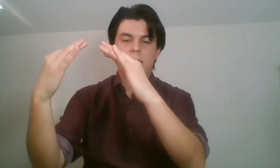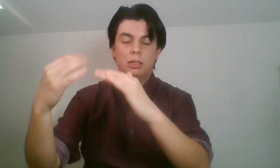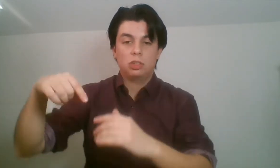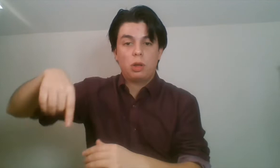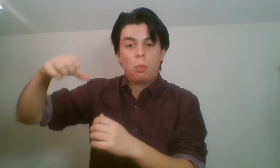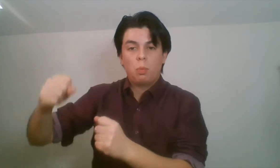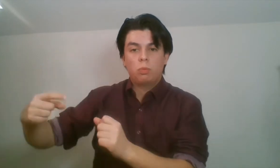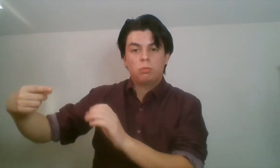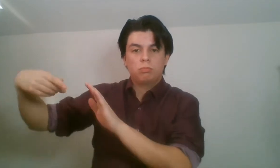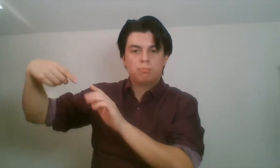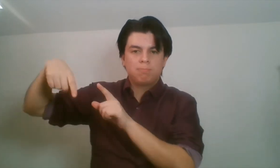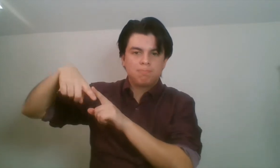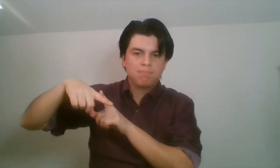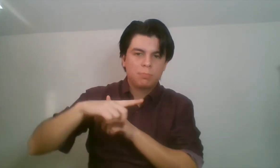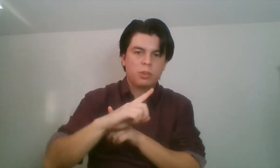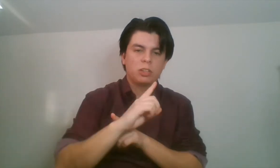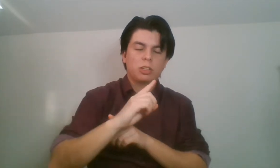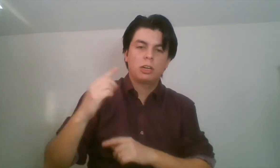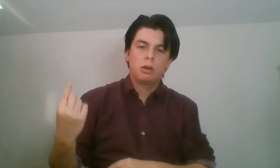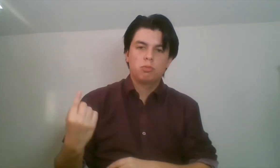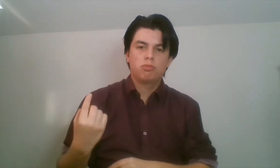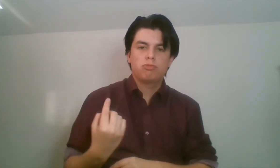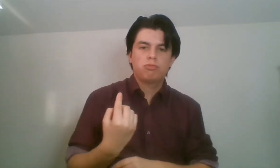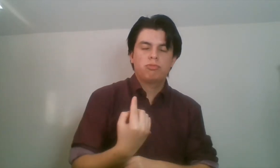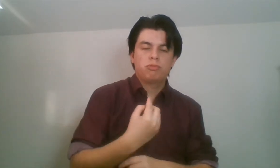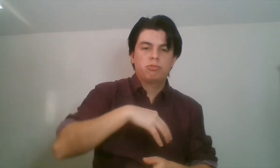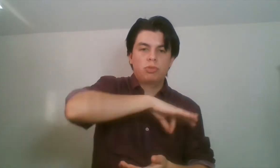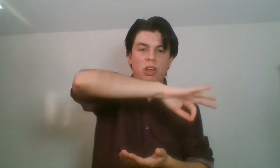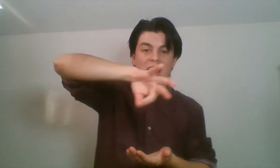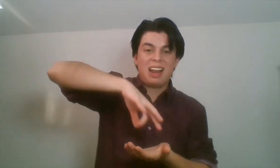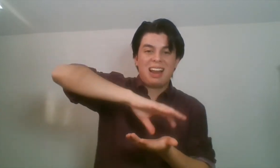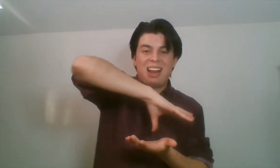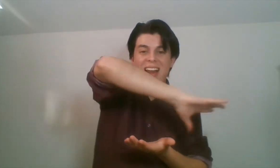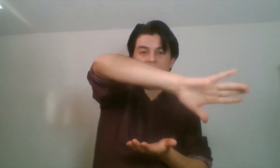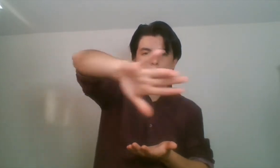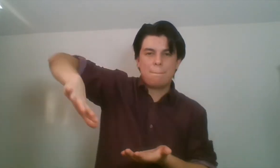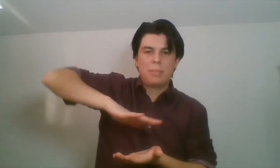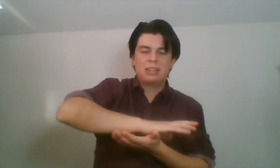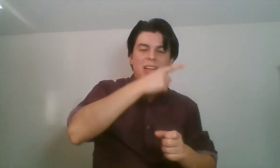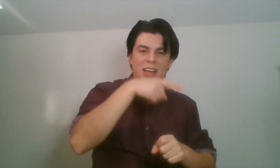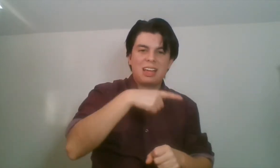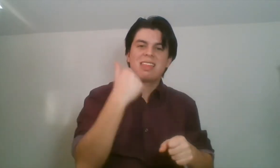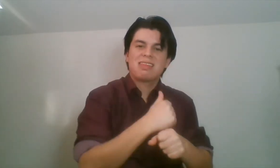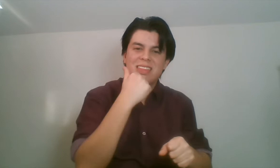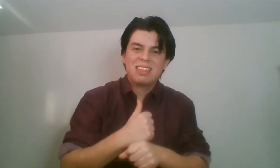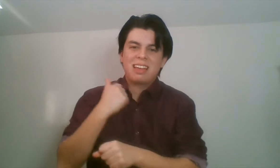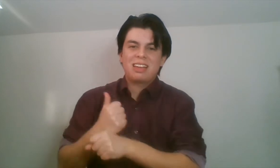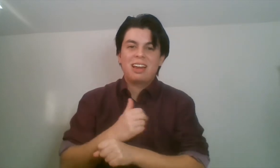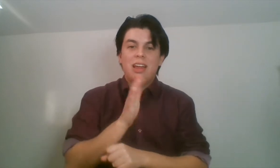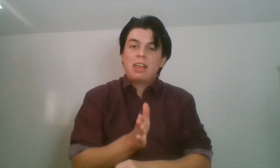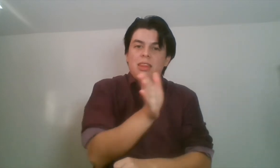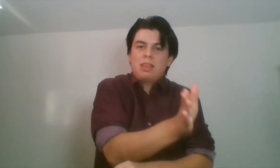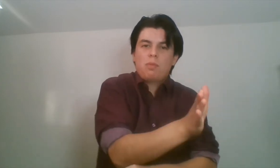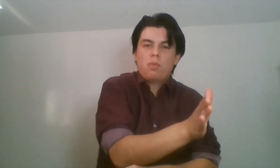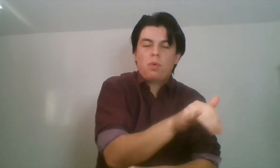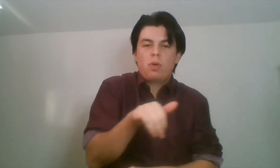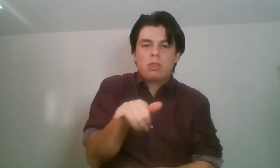empresarios lo convirtieron en el Hostal del Parque, se llama, ¿no? Entonces tenían, por un lado, por